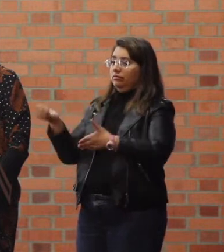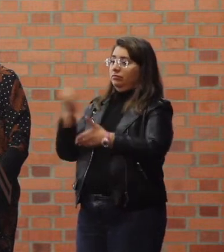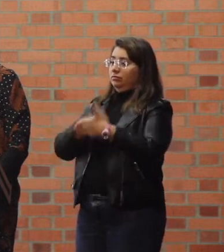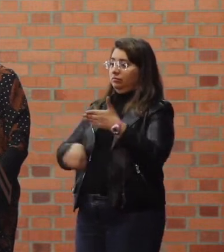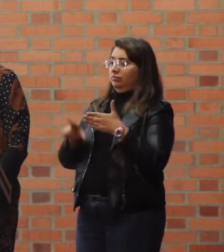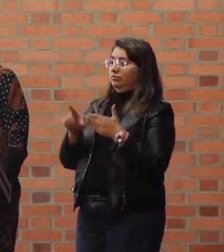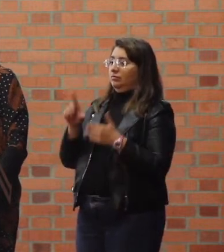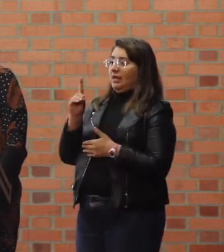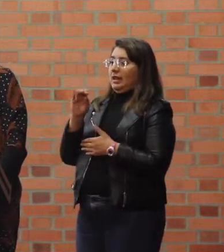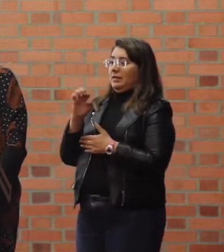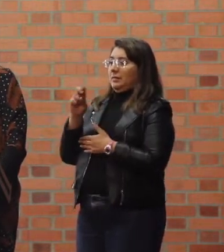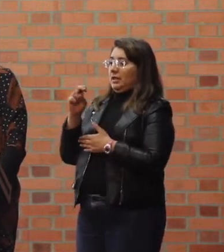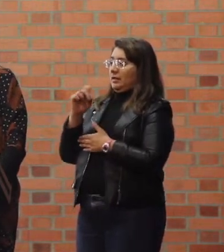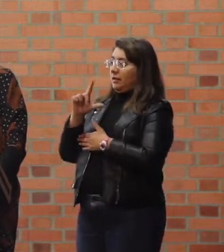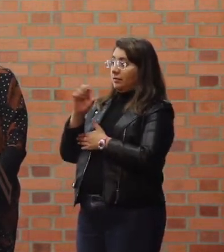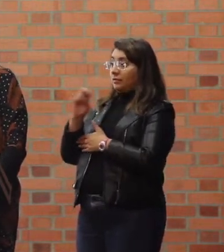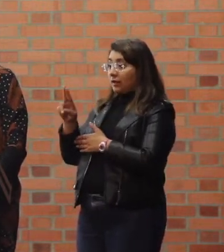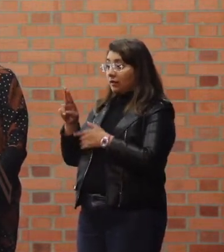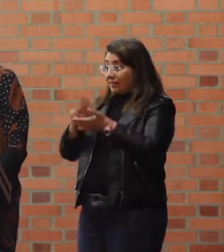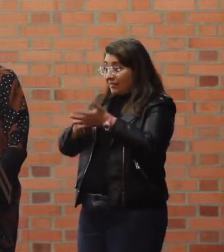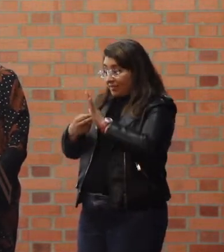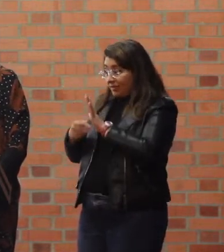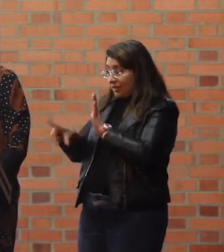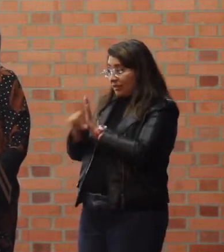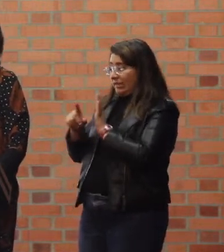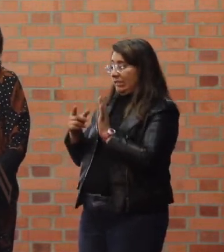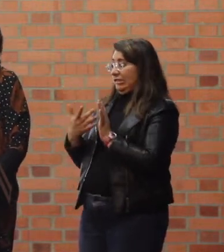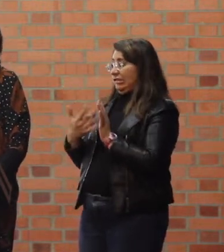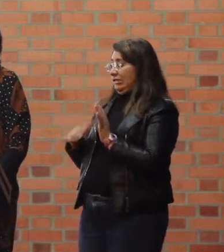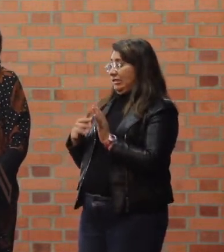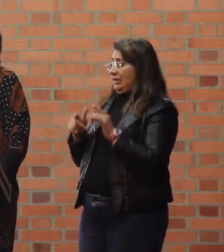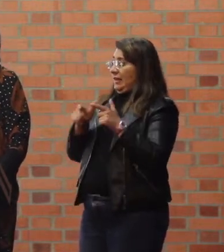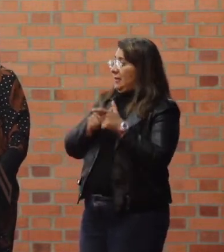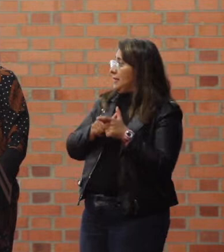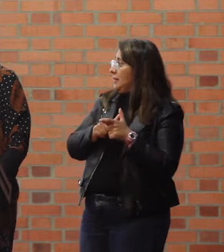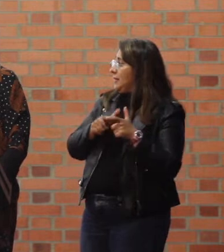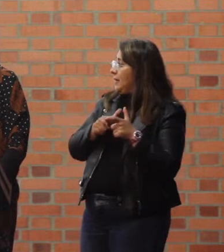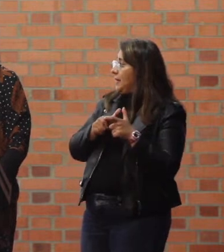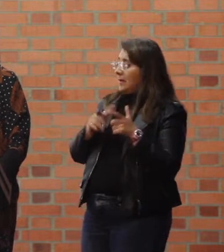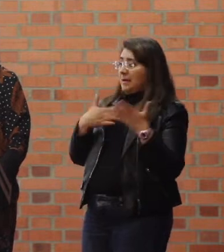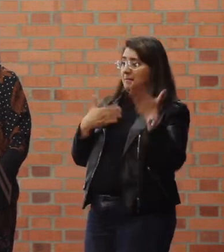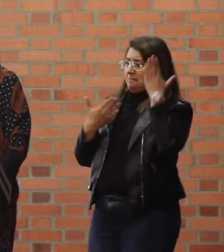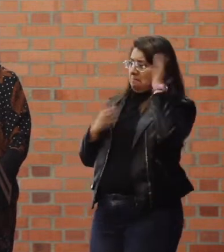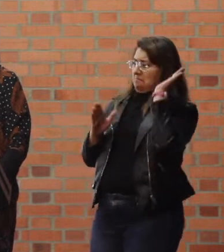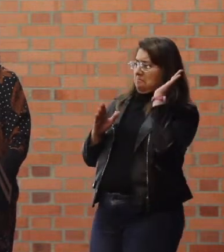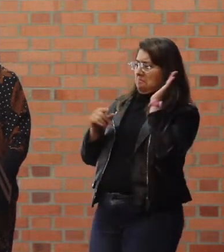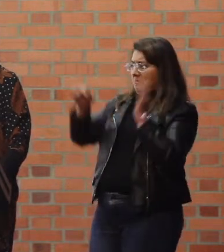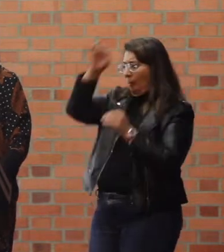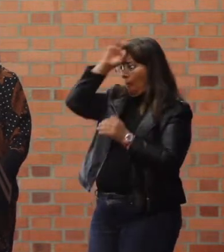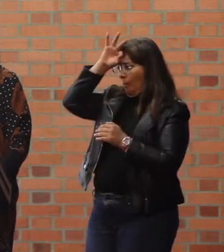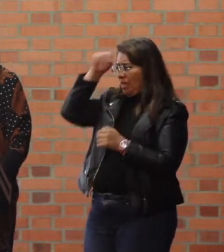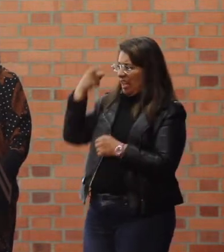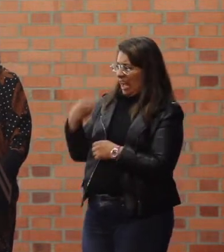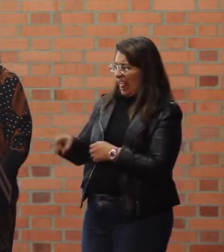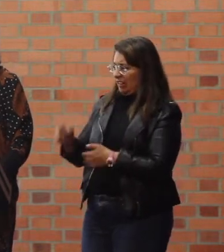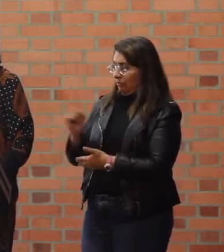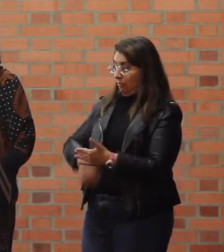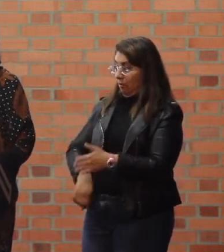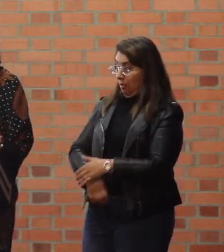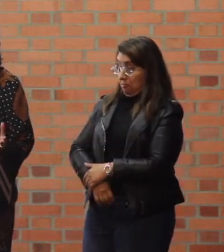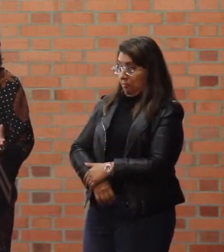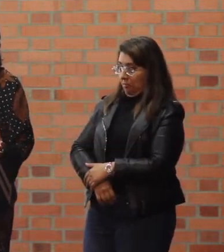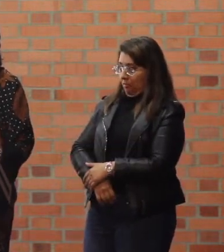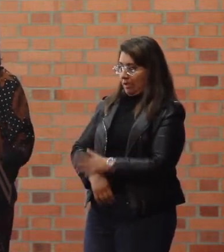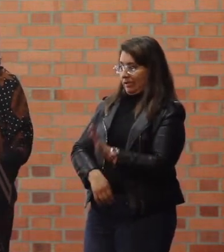un aborto qué pasa con el otro 80% la mitad no sabe muy bien que pensar frente al tema y